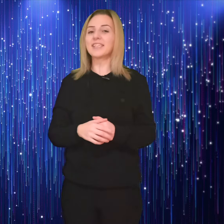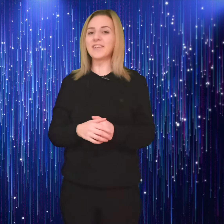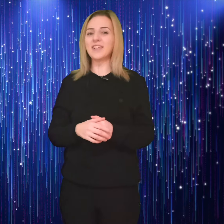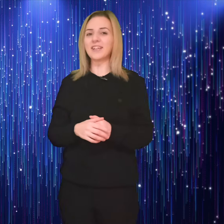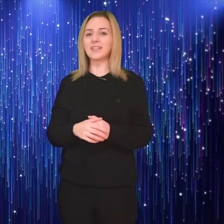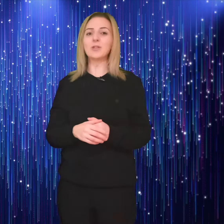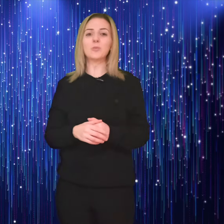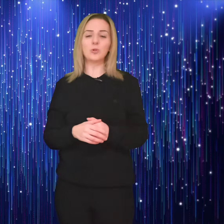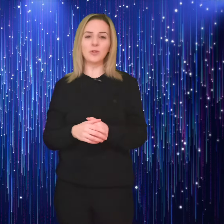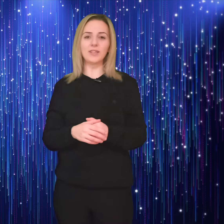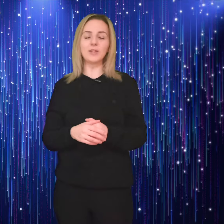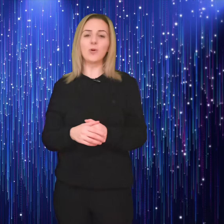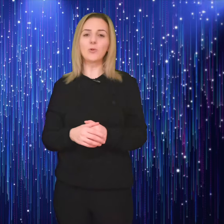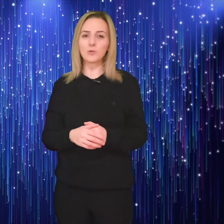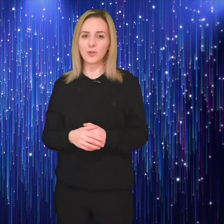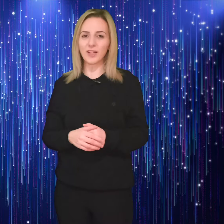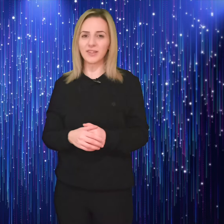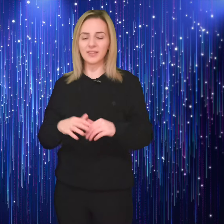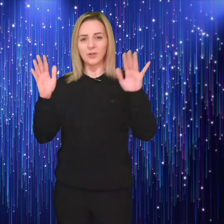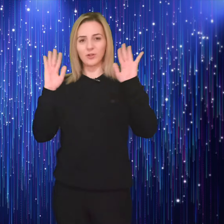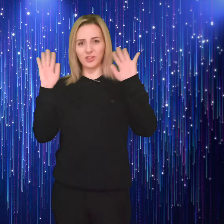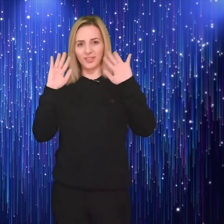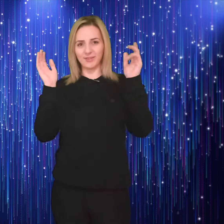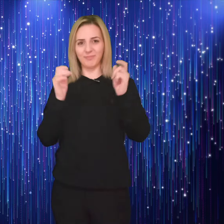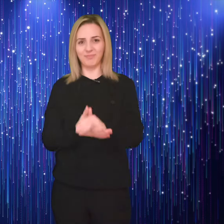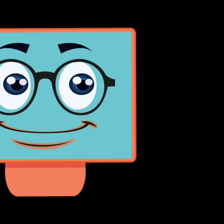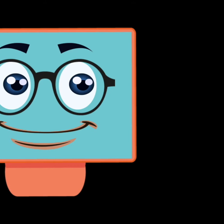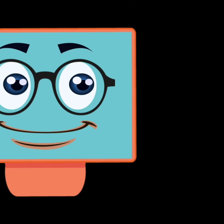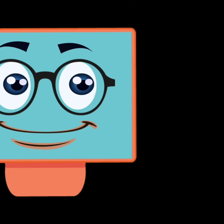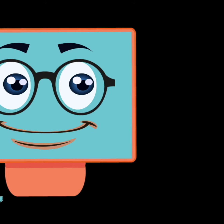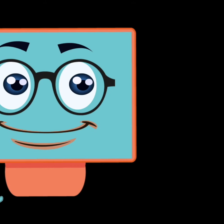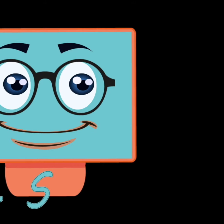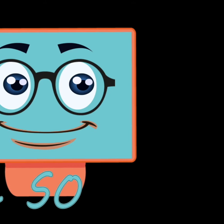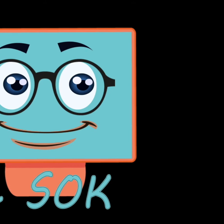unutmayınız. Sevgiyle kalın, mutlu kalın, okul sokağında kalın, hoşça kalın.